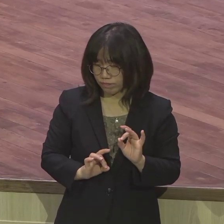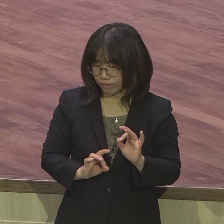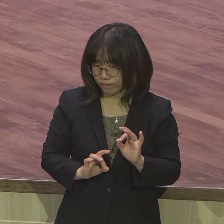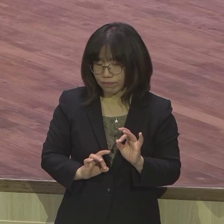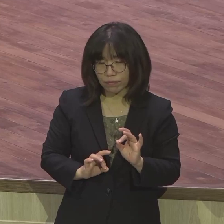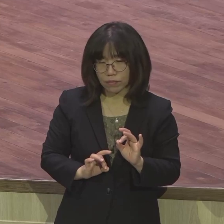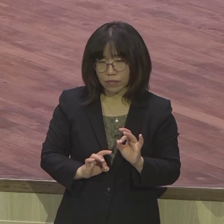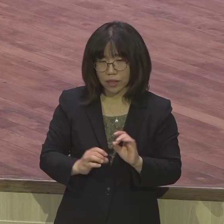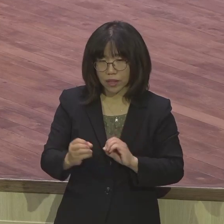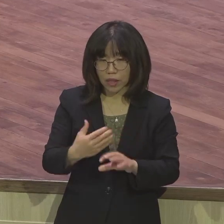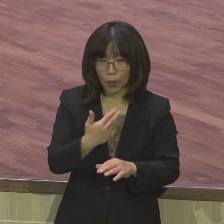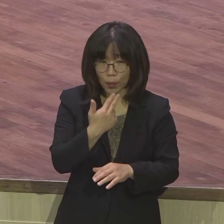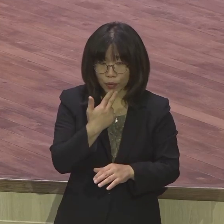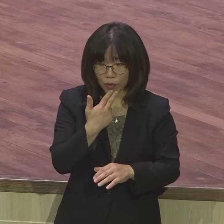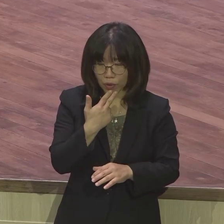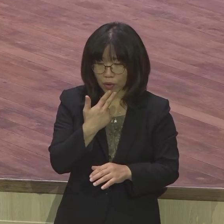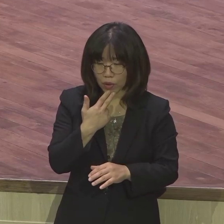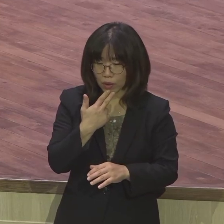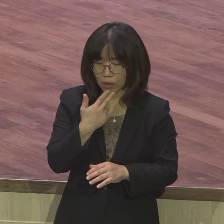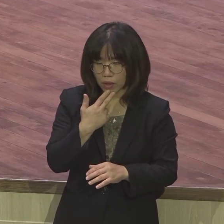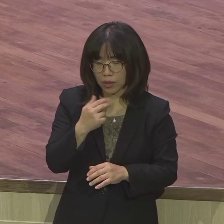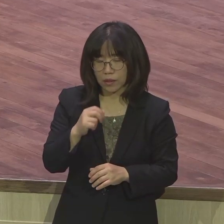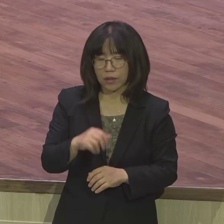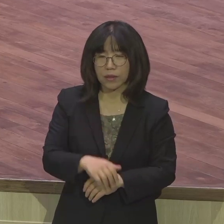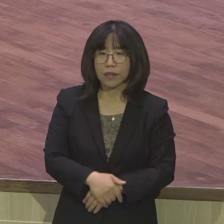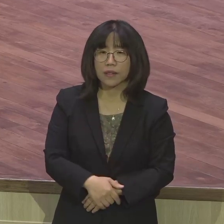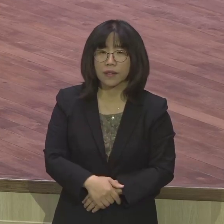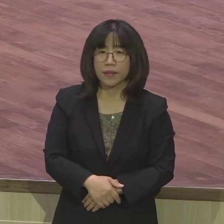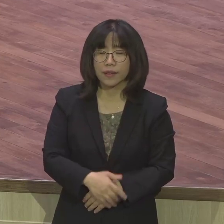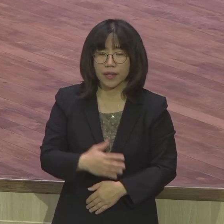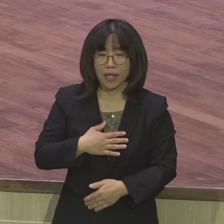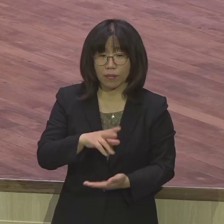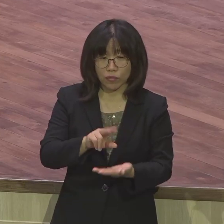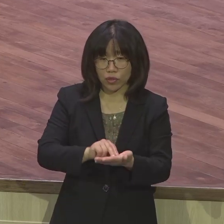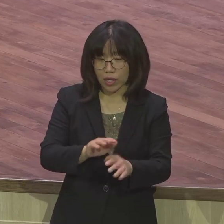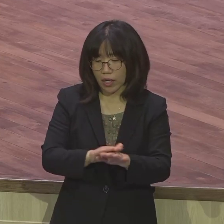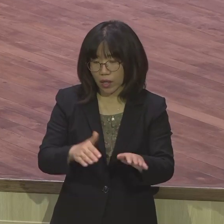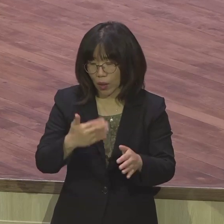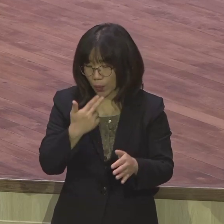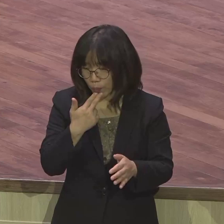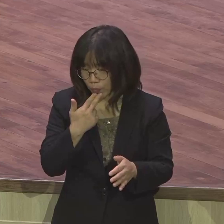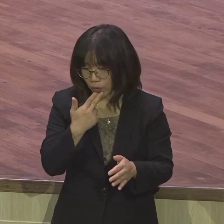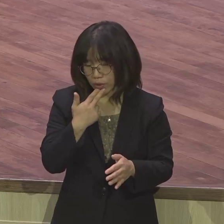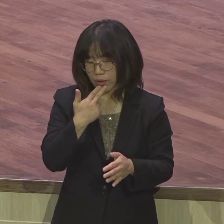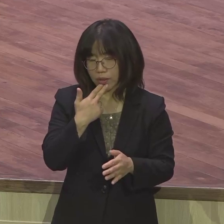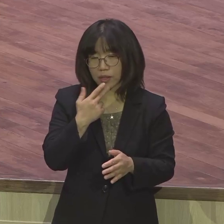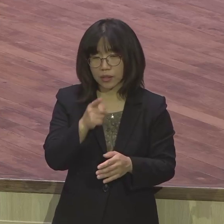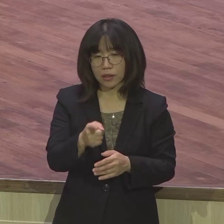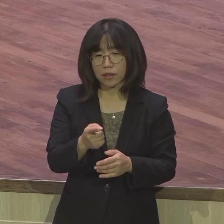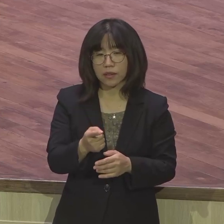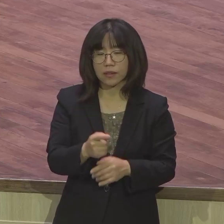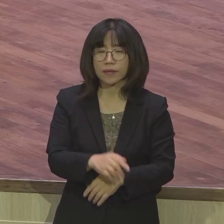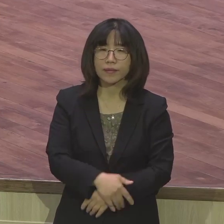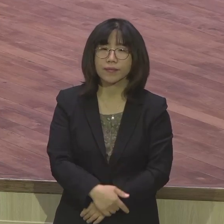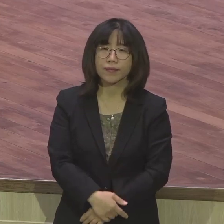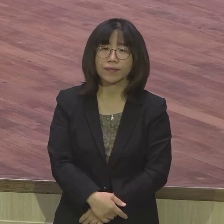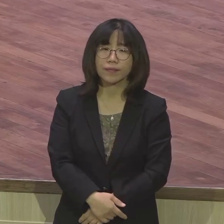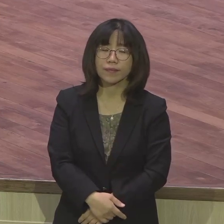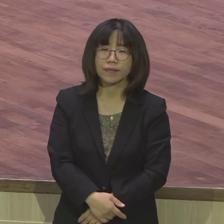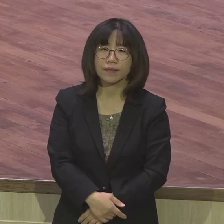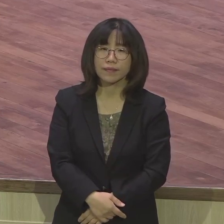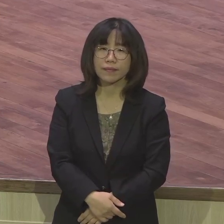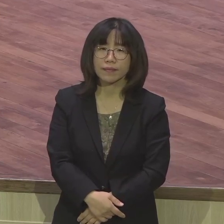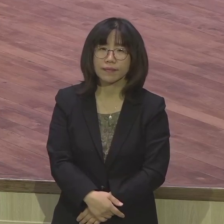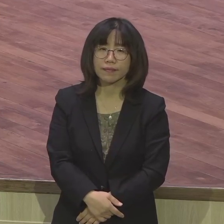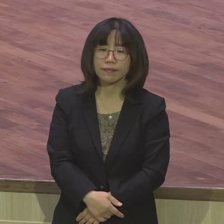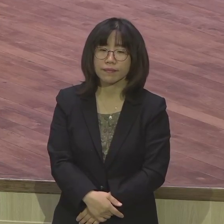황폐해되어져가는 개인과 가정의 문제가 해결되지 못하고 가는 사람이 종종 있을 수 있습니다. 또 해결 안 됐다는 말은